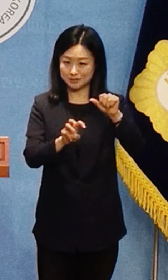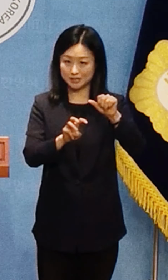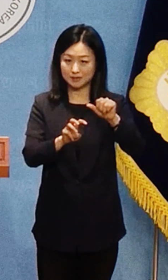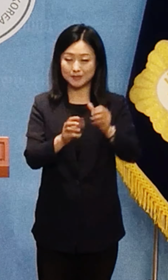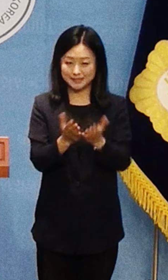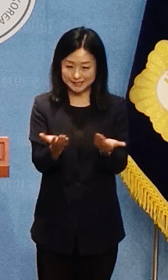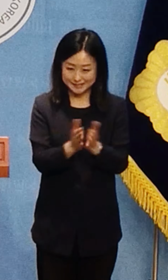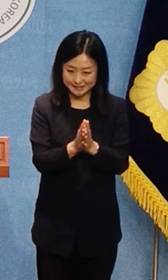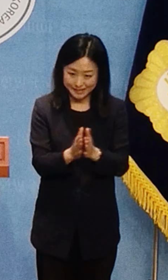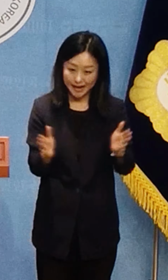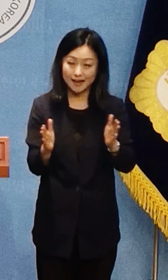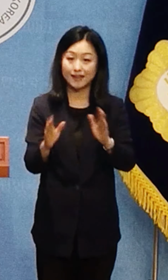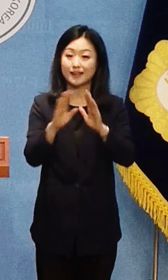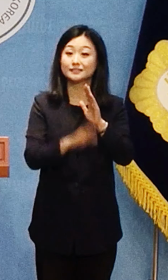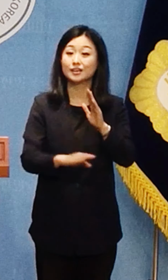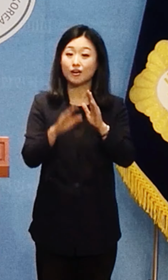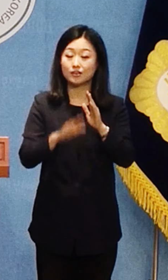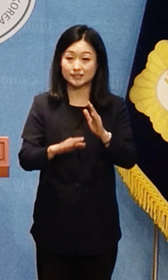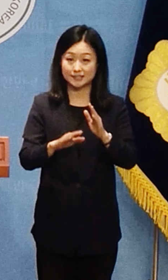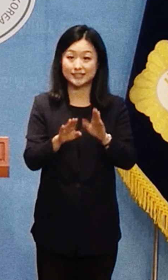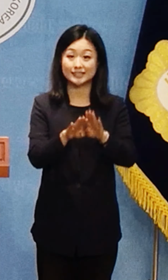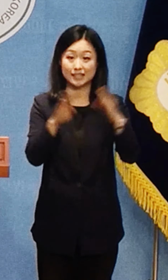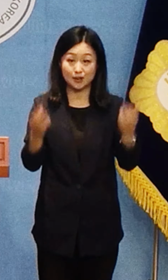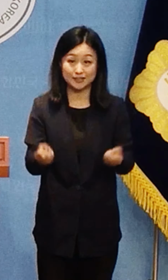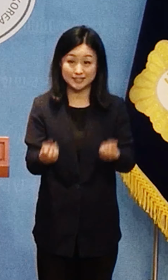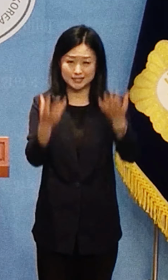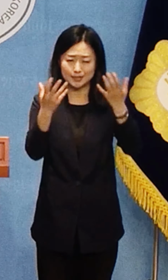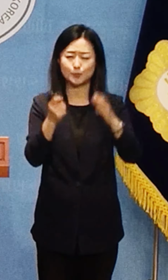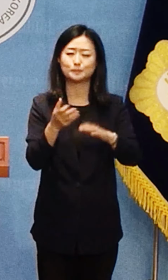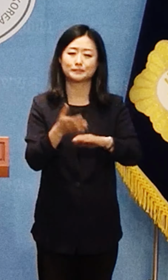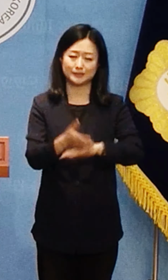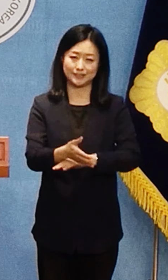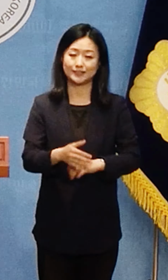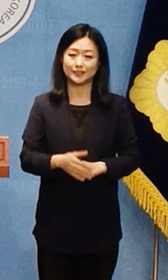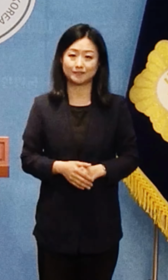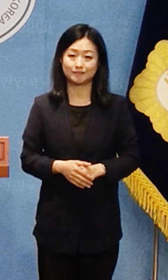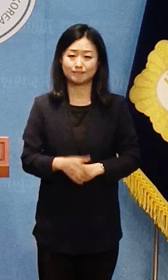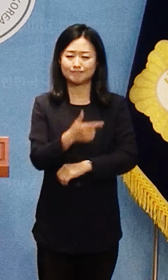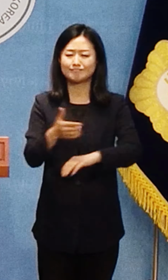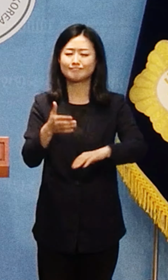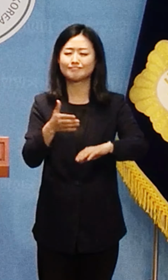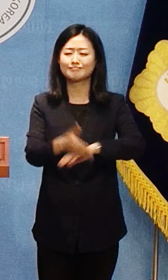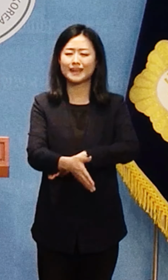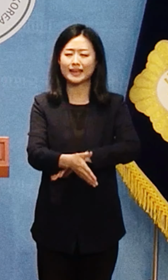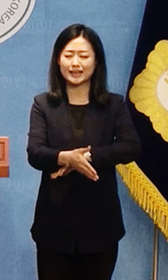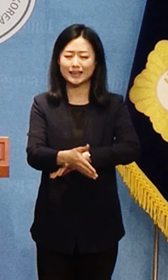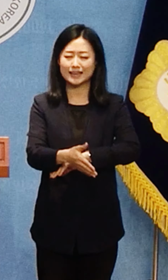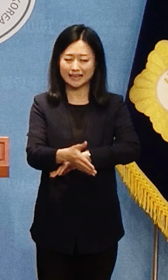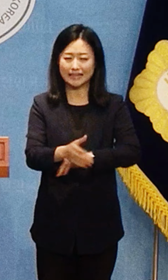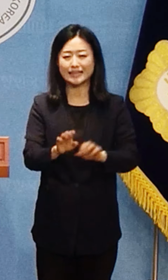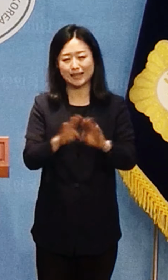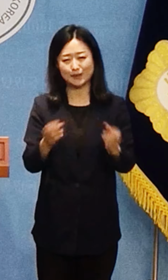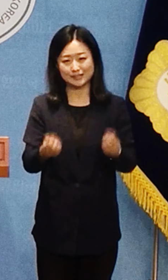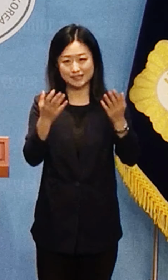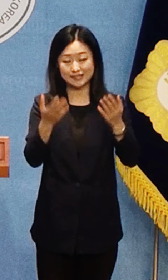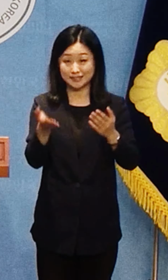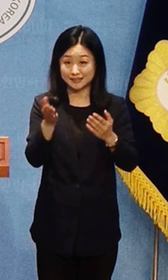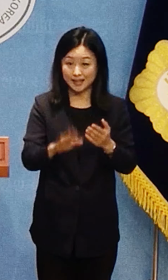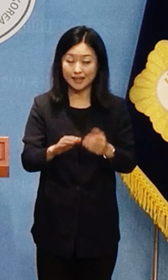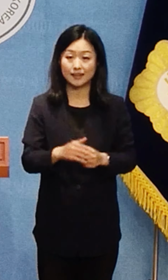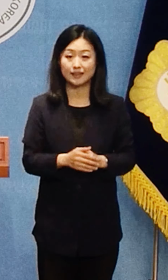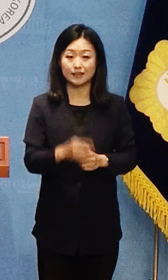국회가 정식 개원식은 한참 늦게 겁니다 가장 늦은 개원식 이어 1987년